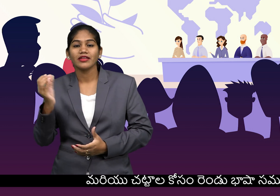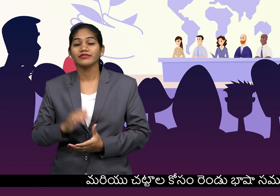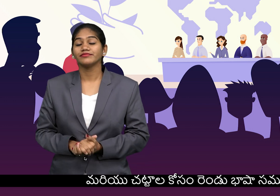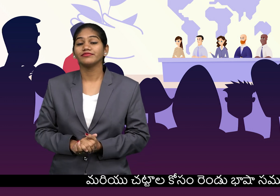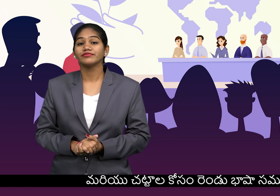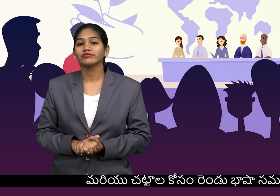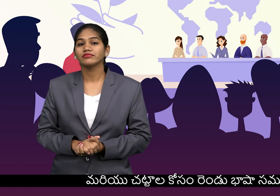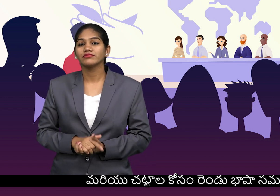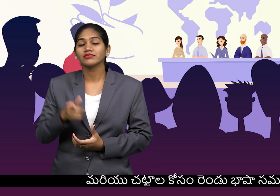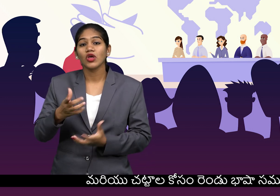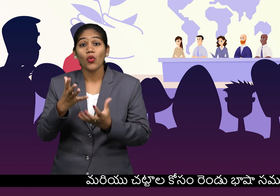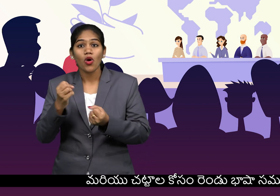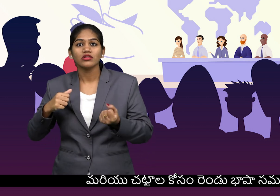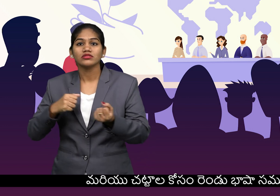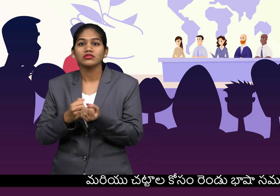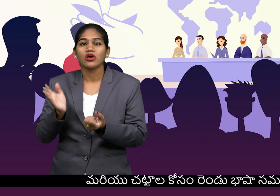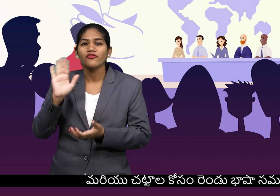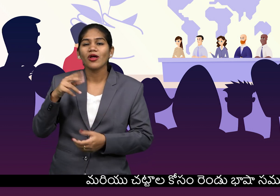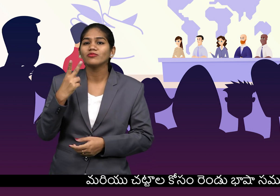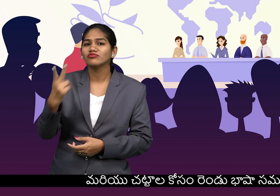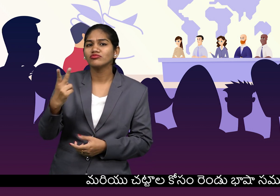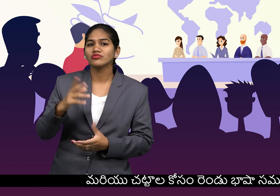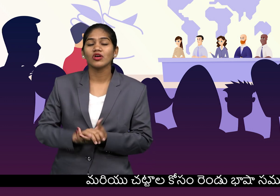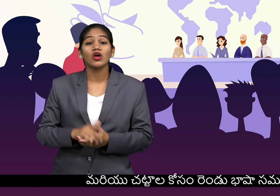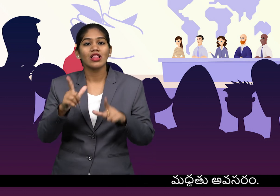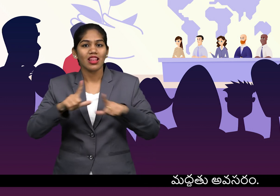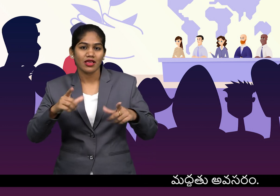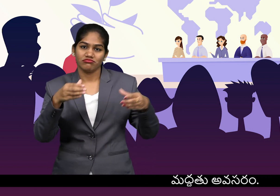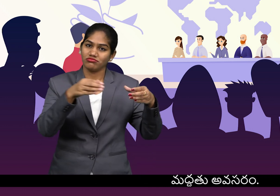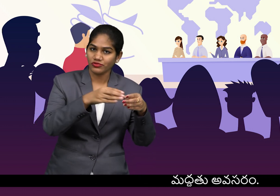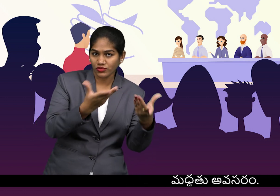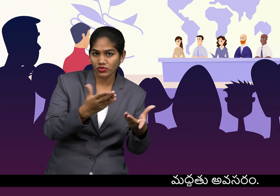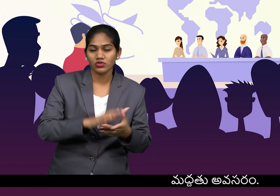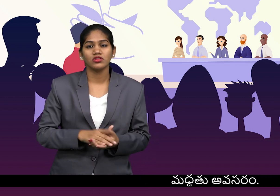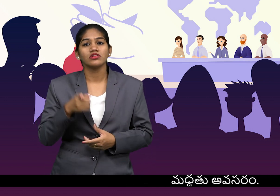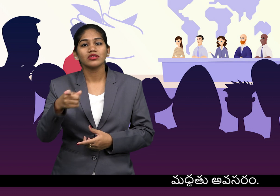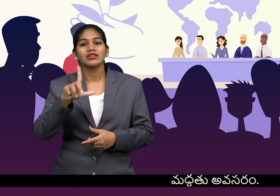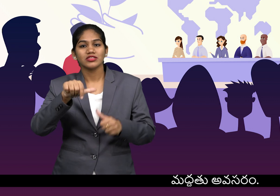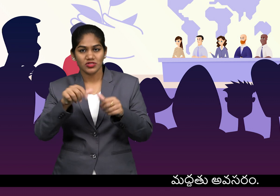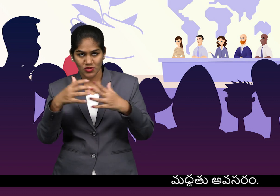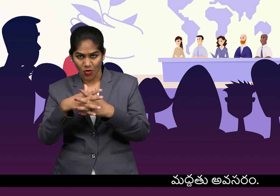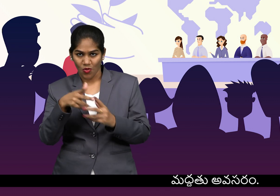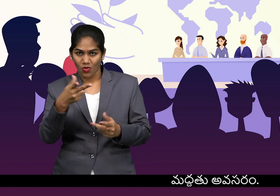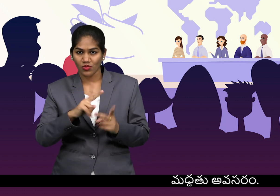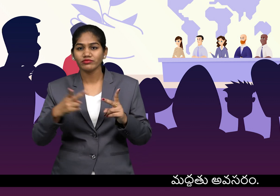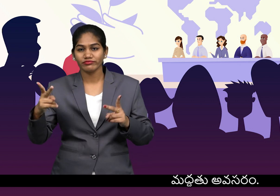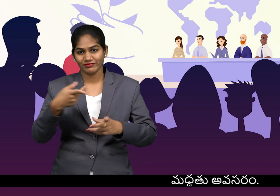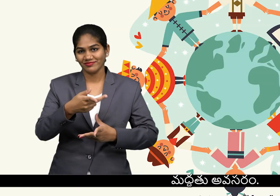మరియు చట్టాల కోసం 2 భాషా సమూహాల నుండి మద్దతు అవసరం.